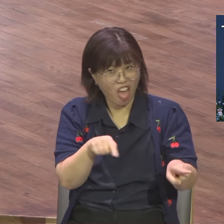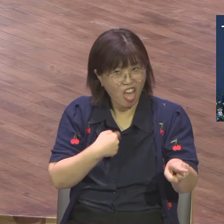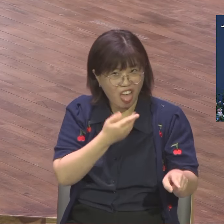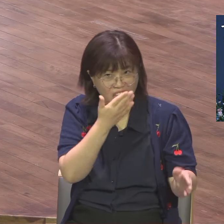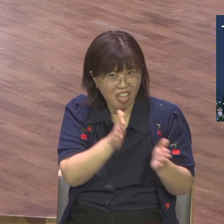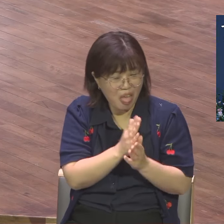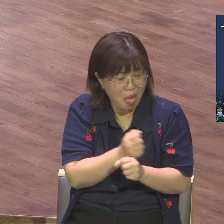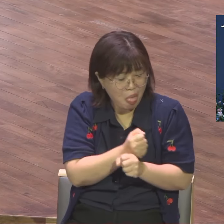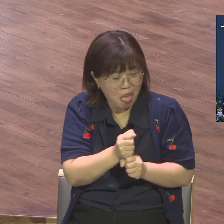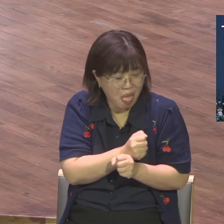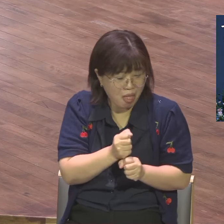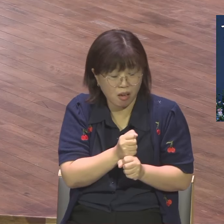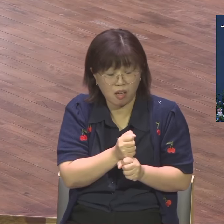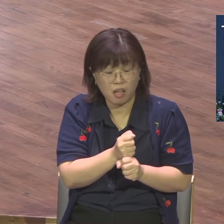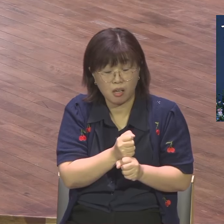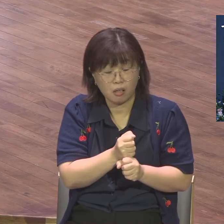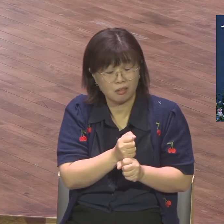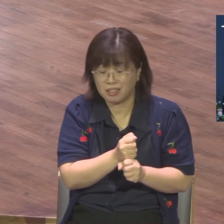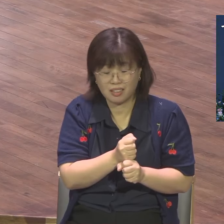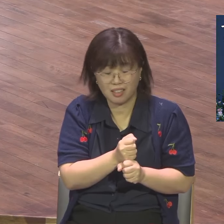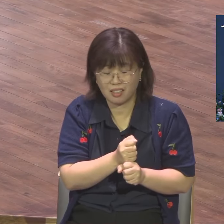사람이.